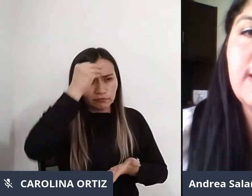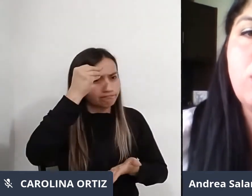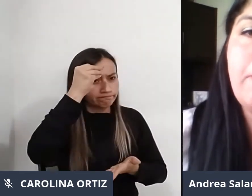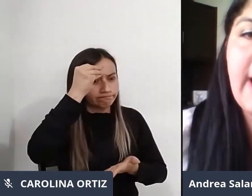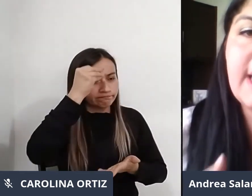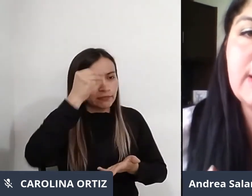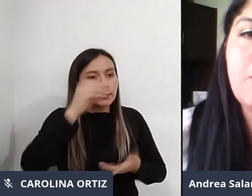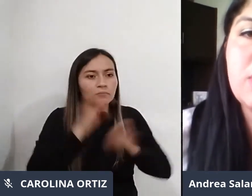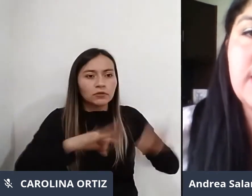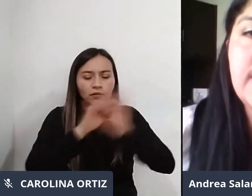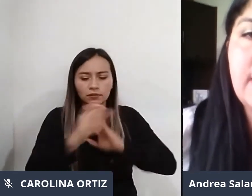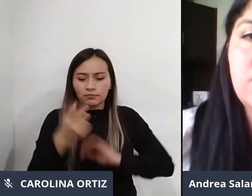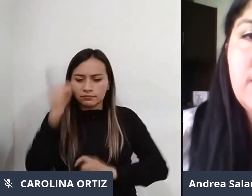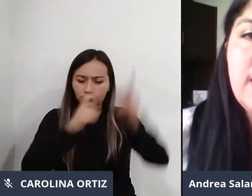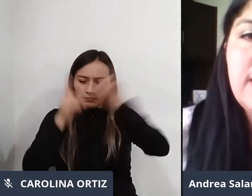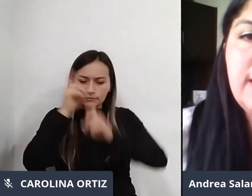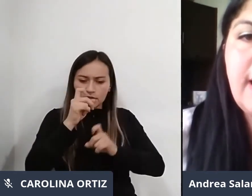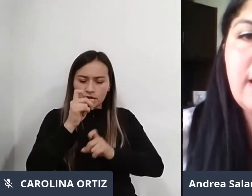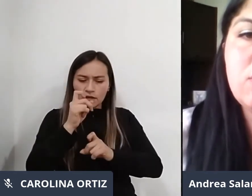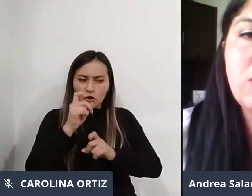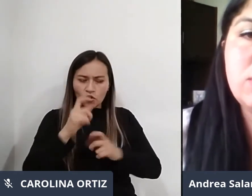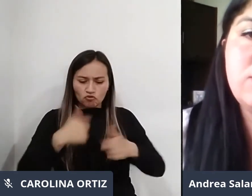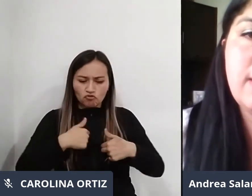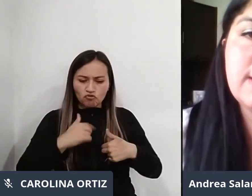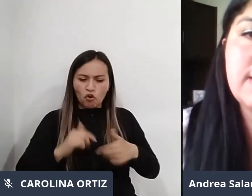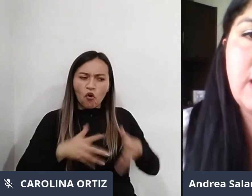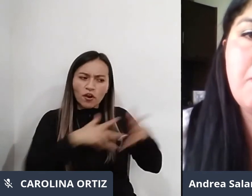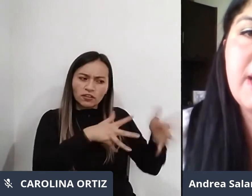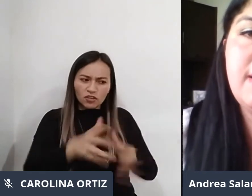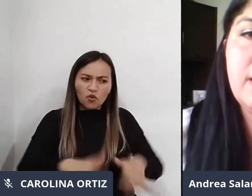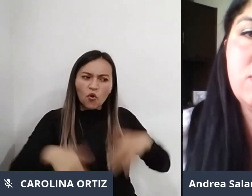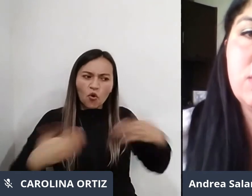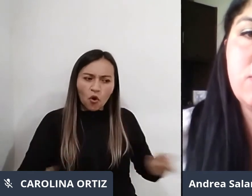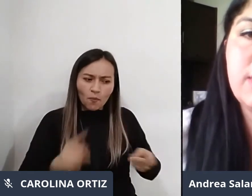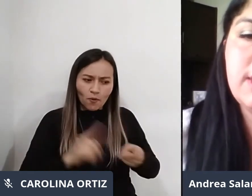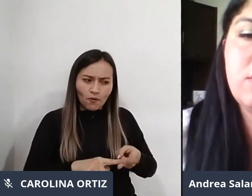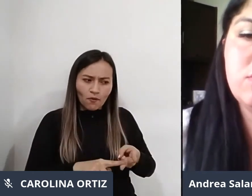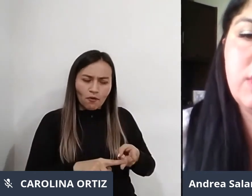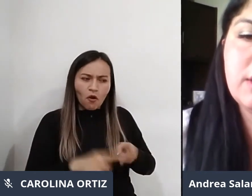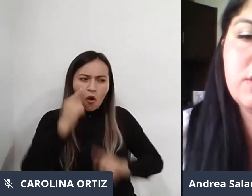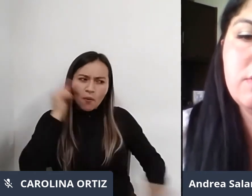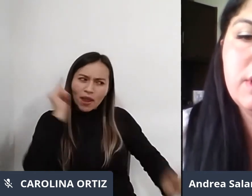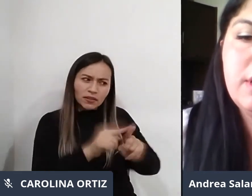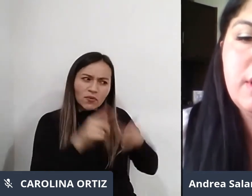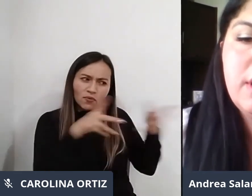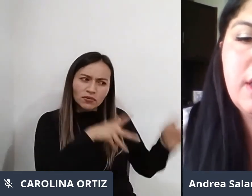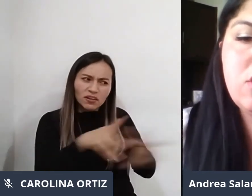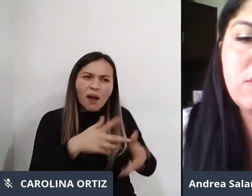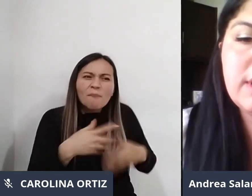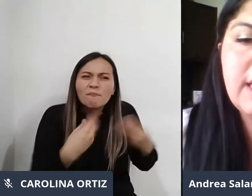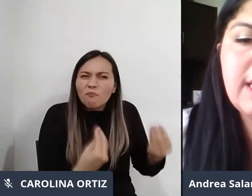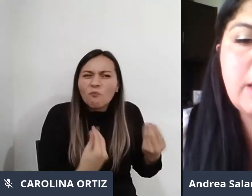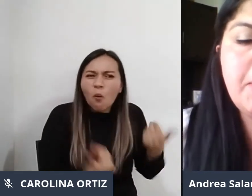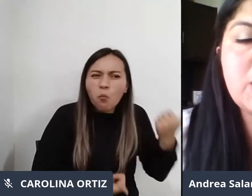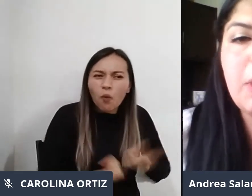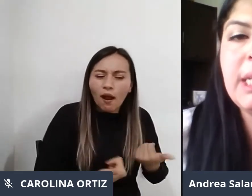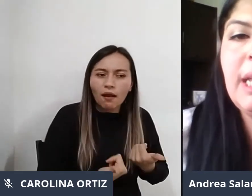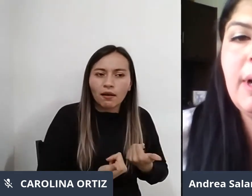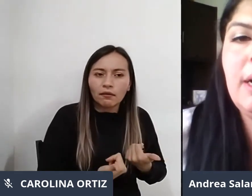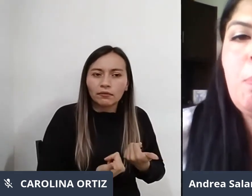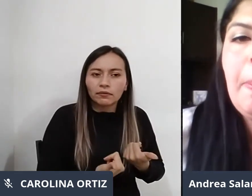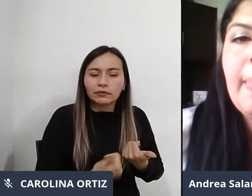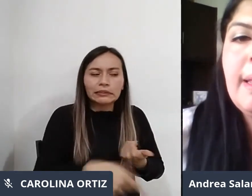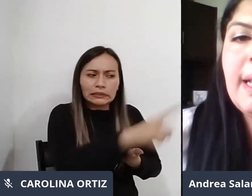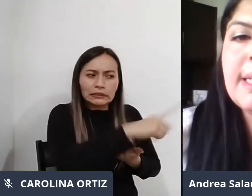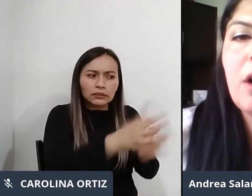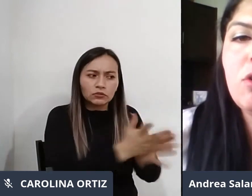estamos enseñando, para qué estamos enseñando y qué es lo que los estudiantes están aprendiendo dentro de este contexto. Entonces, esa